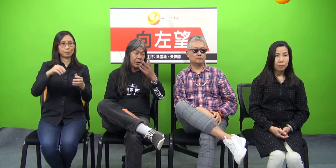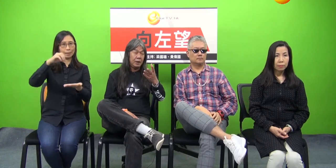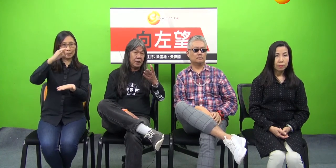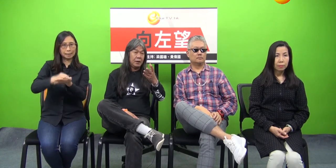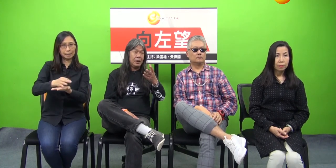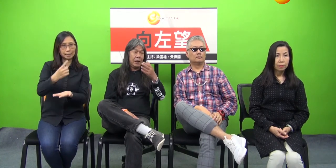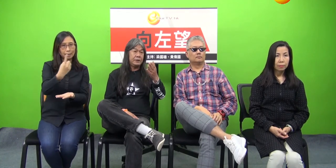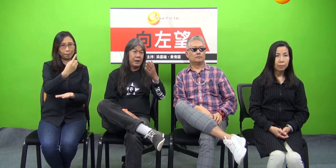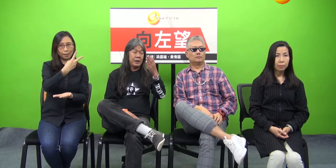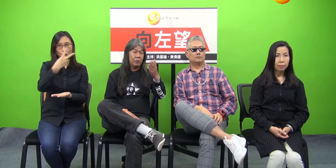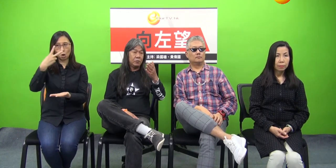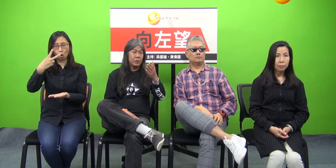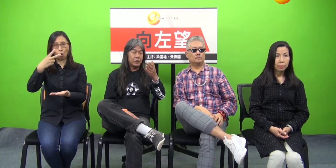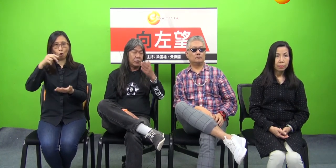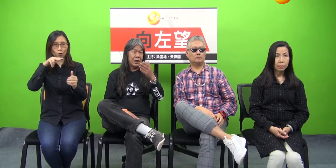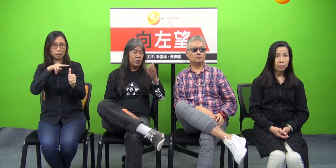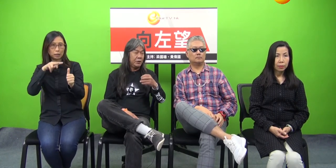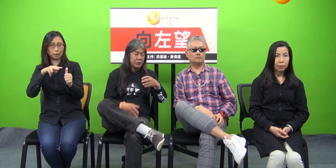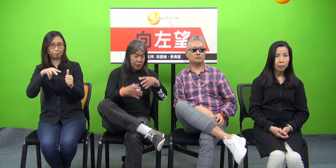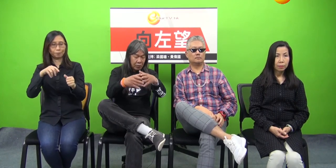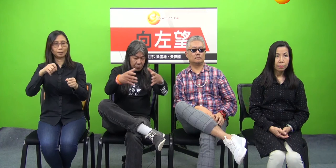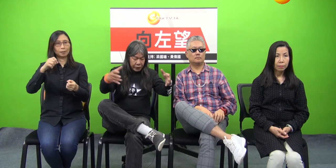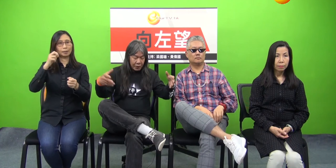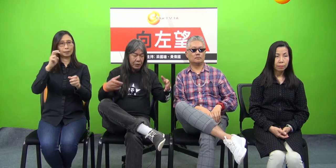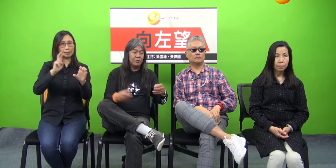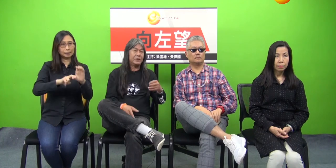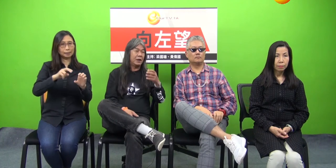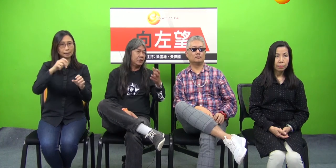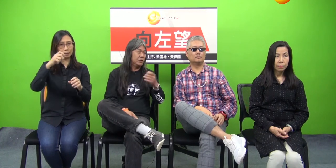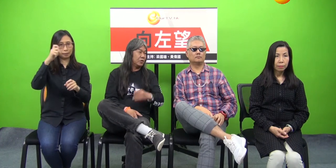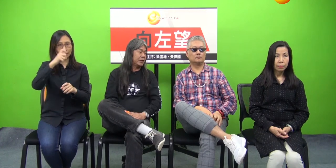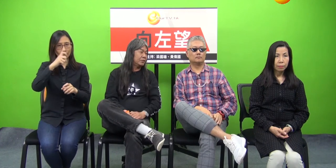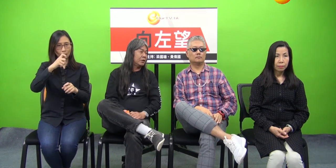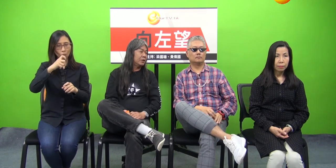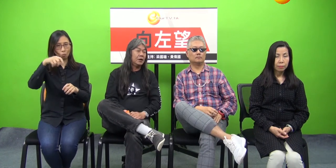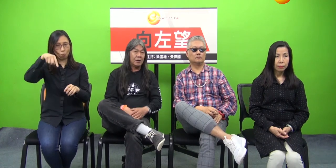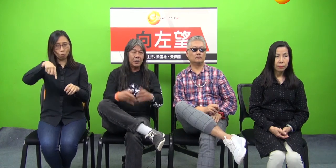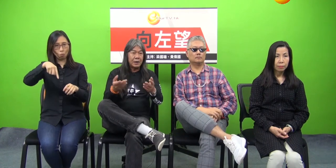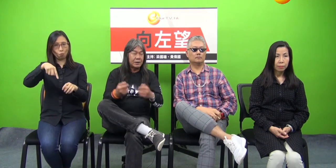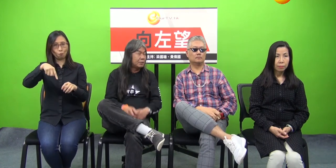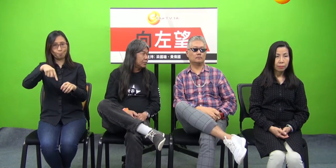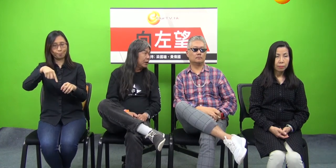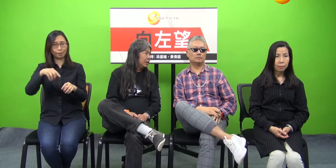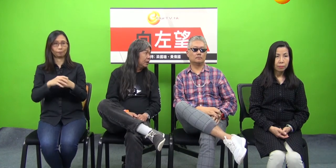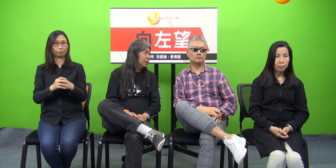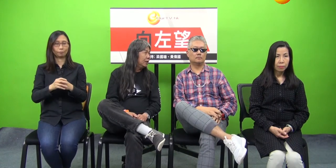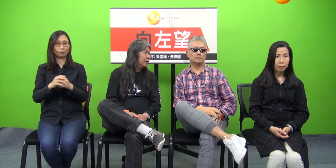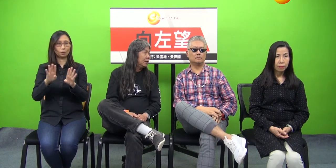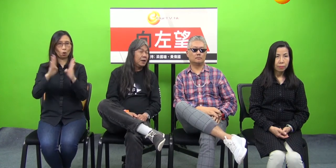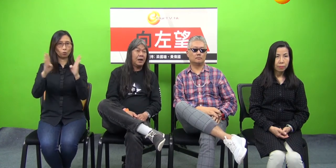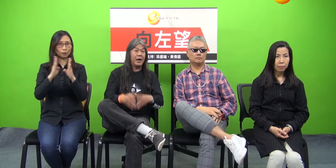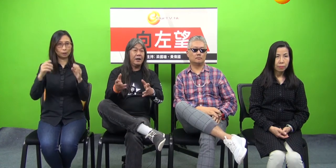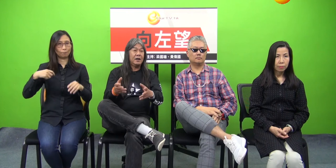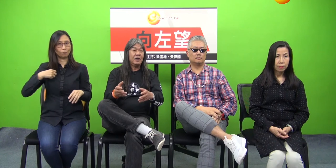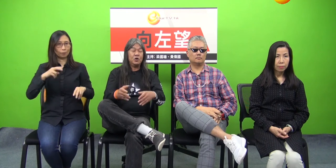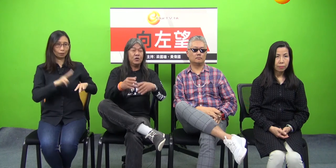係話喺西九嘅總站裏邊一個範圍裏邊實行全國性嘅法律。咁但係廿三條係乜嘢？